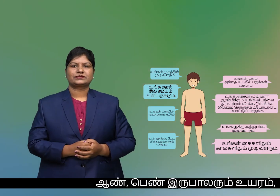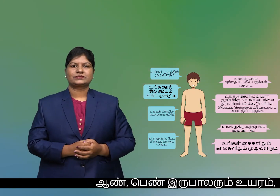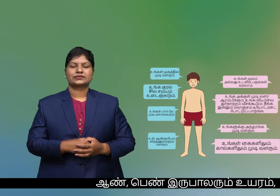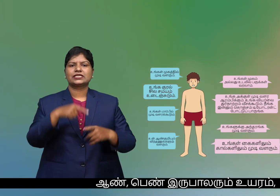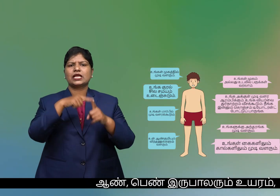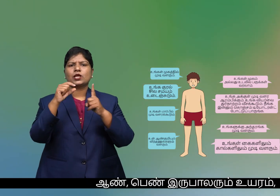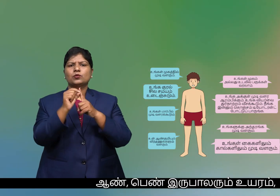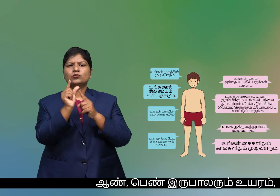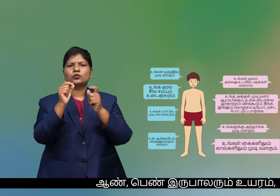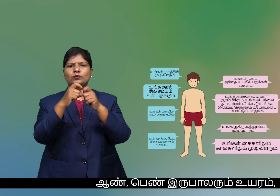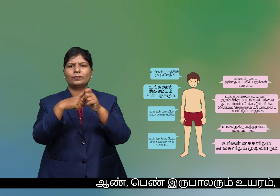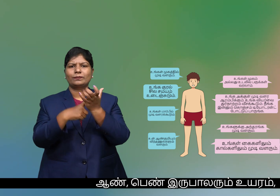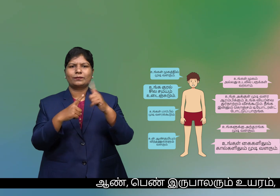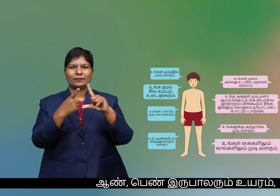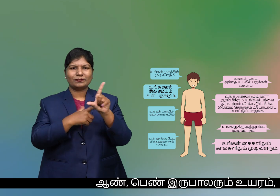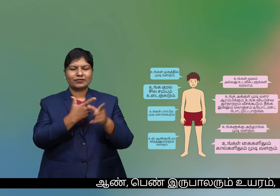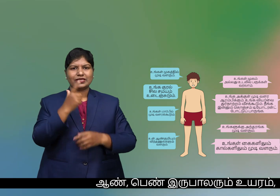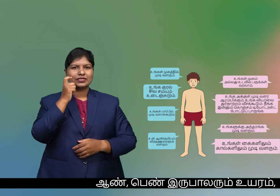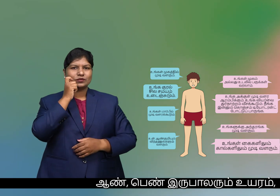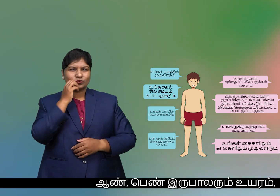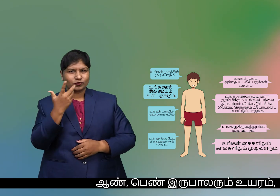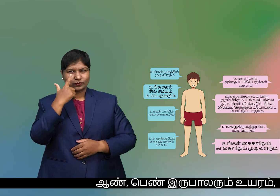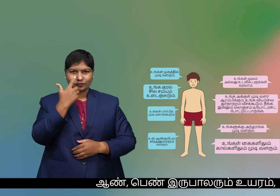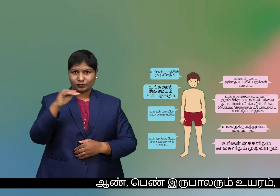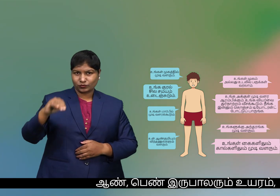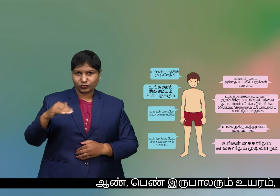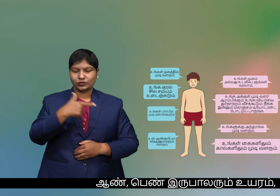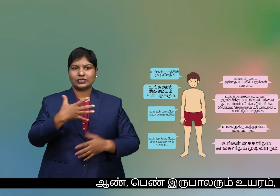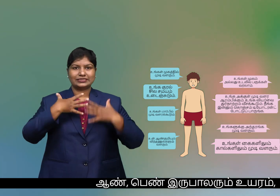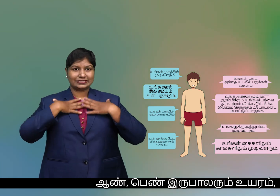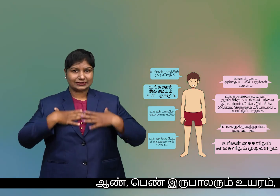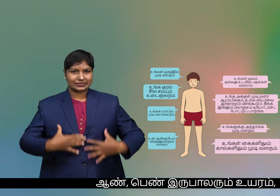ஆண் பெண் இரு பாலரும் உயரம்,